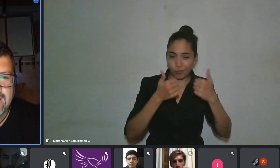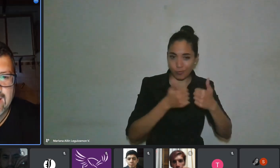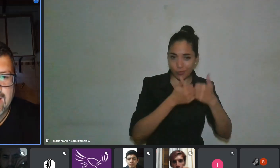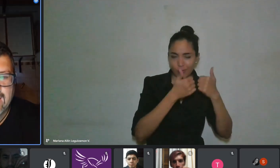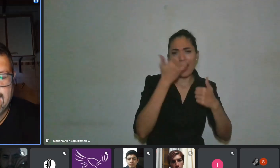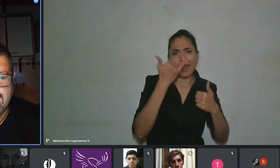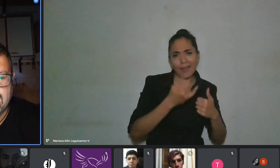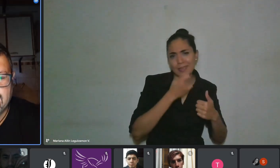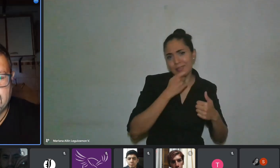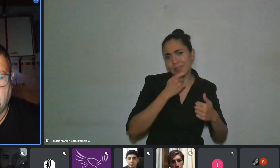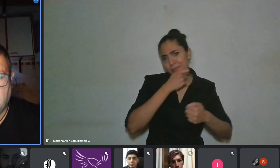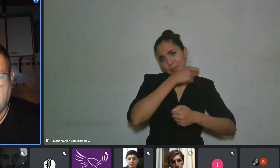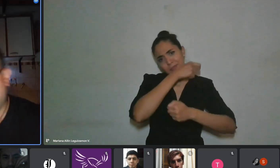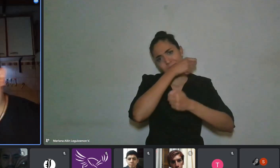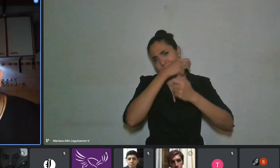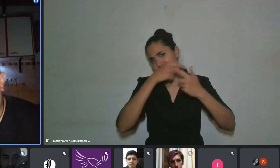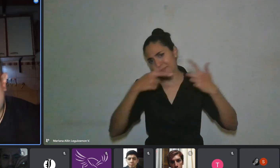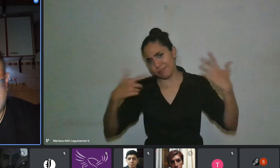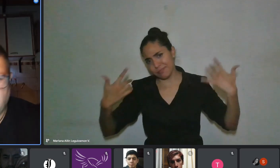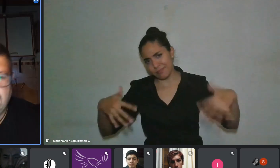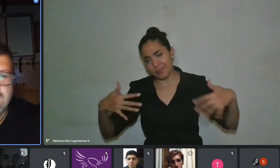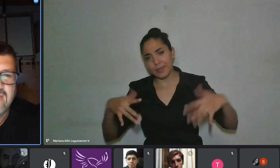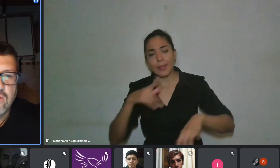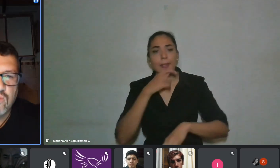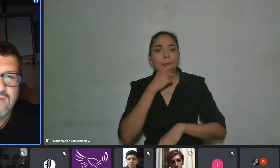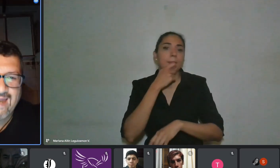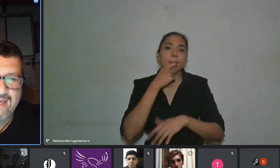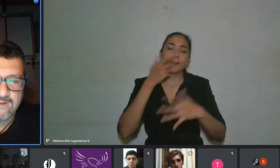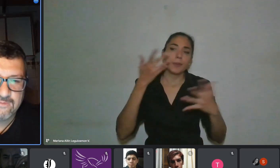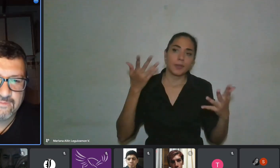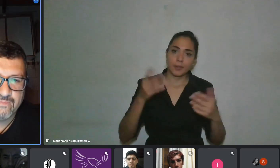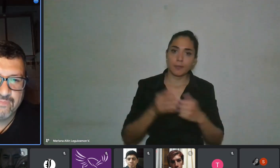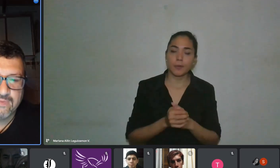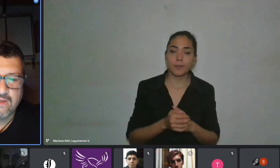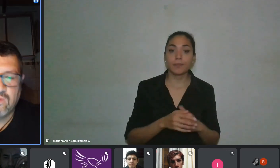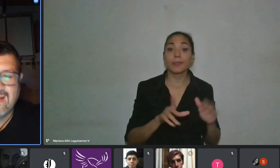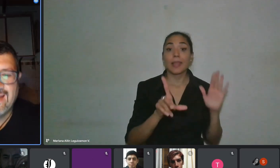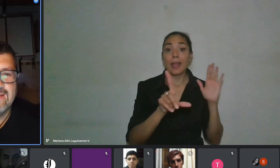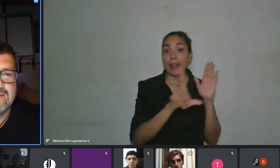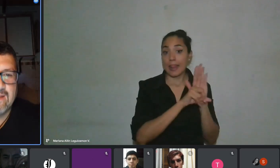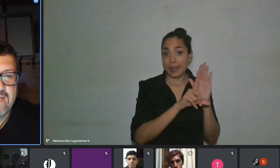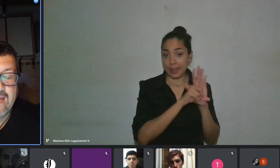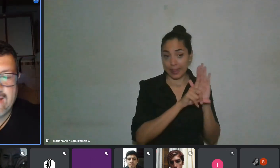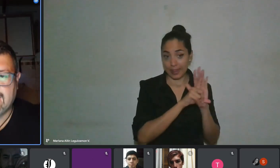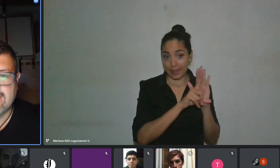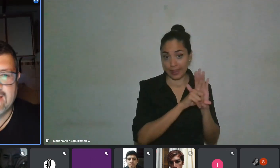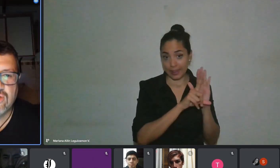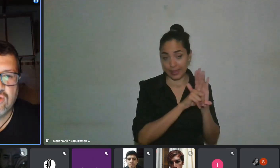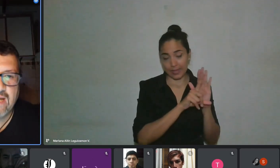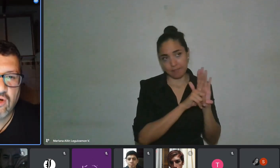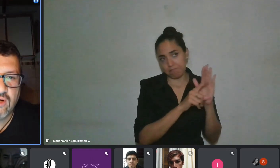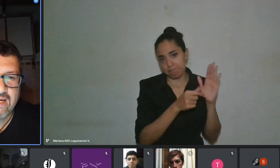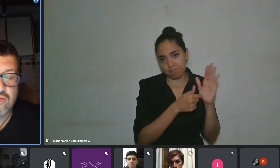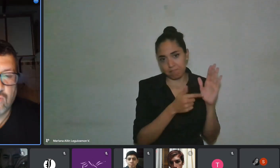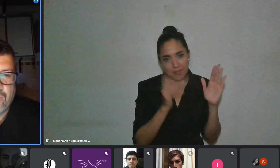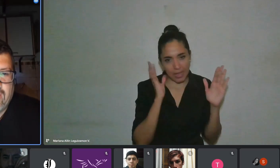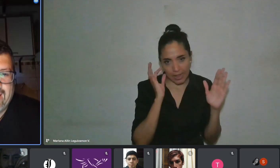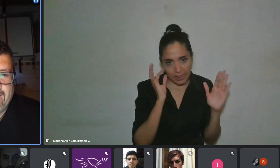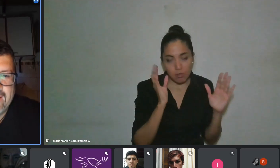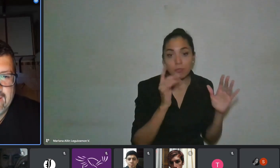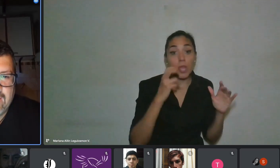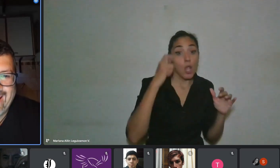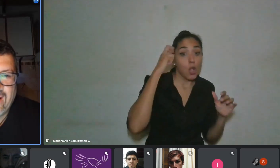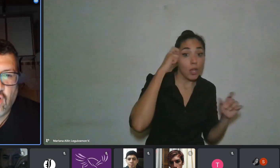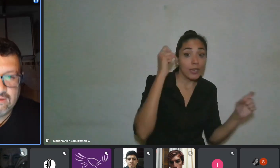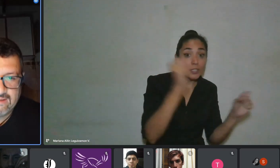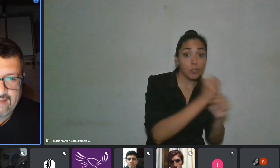cuales, por ejemplo, a ver, si hay una ley determinada que sanciona el Congreso, pero de